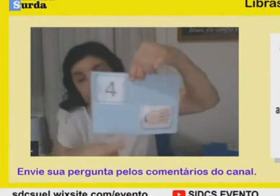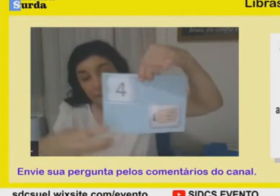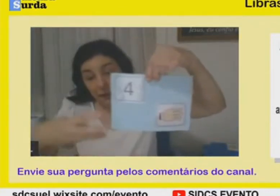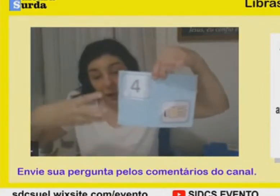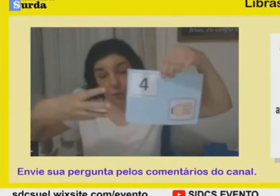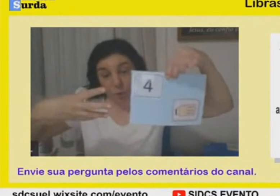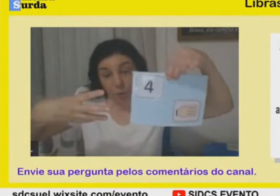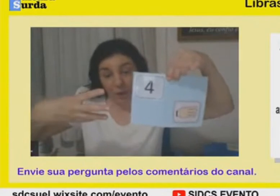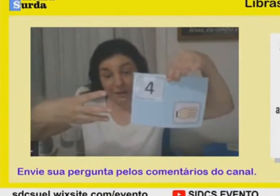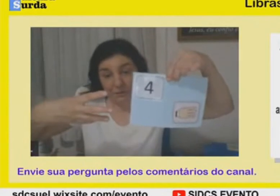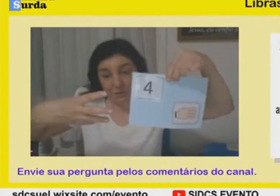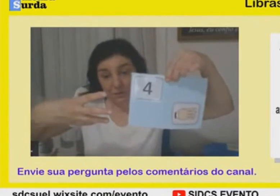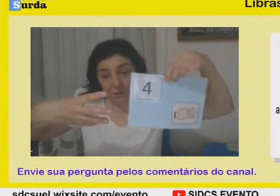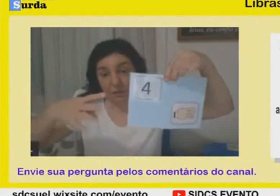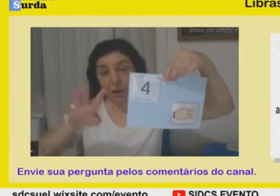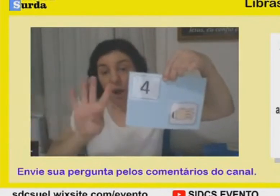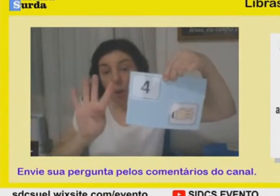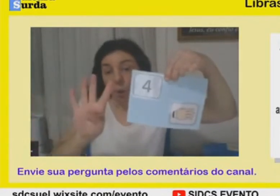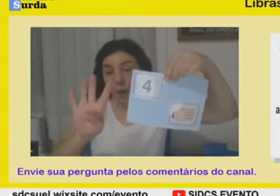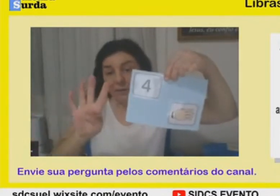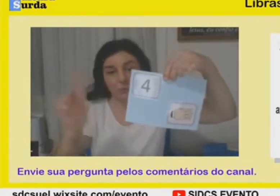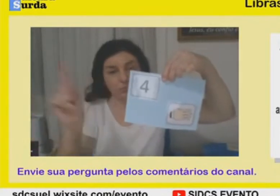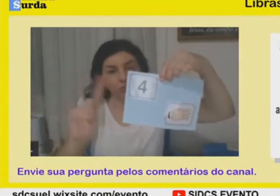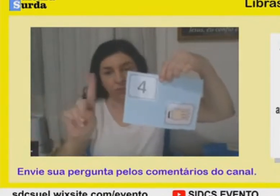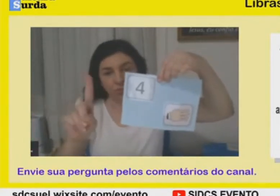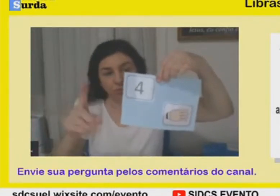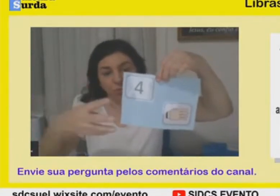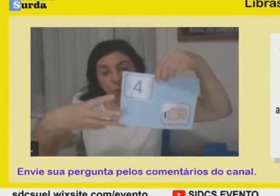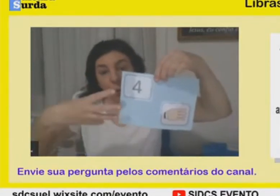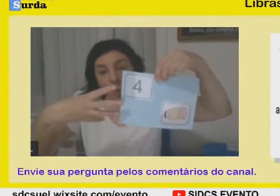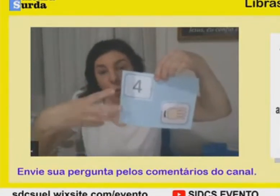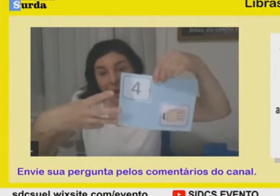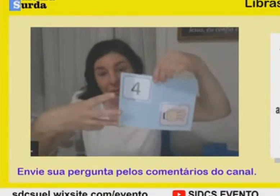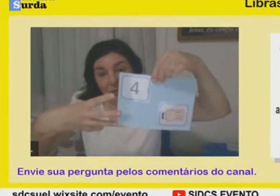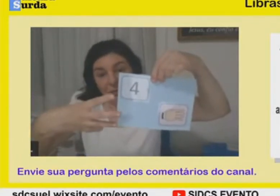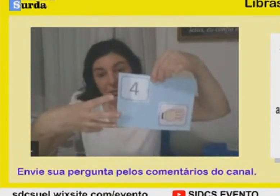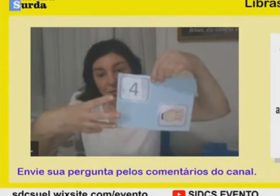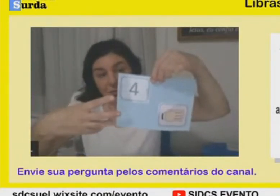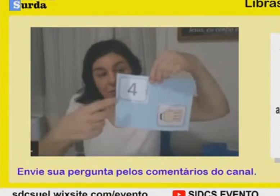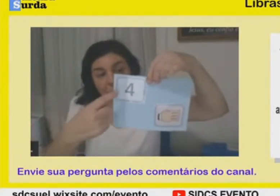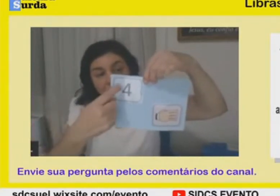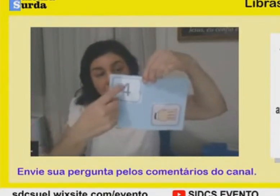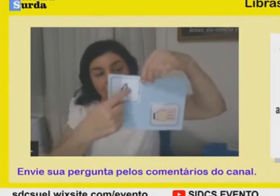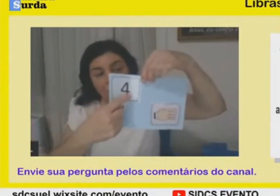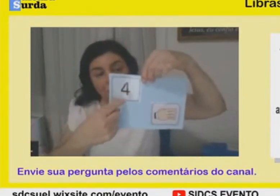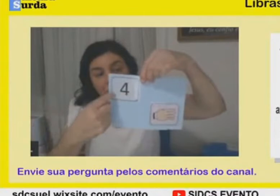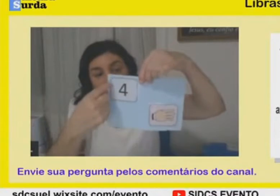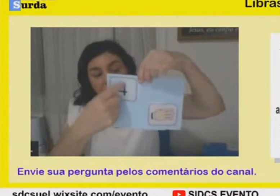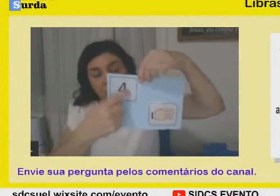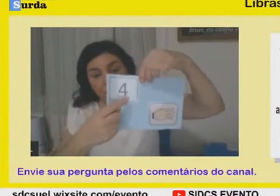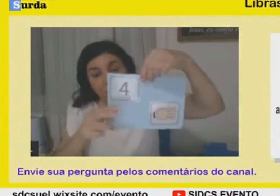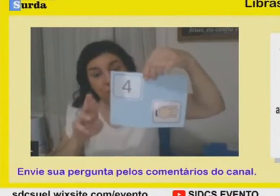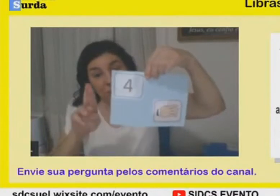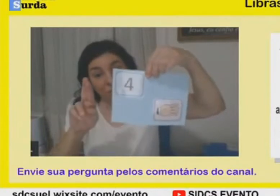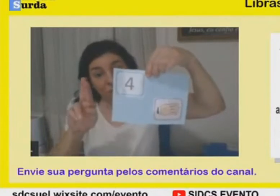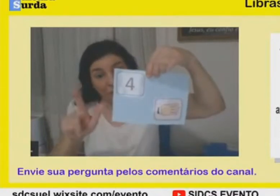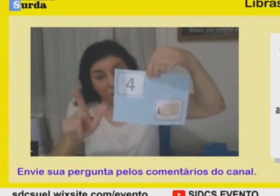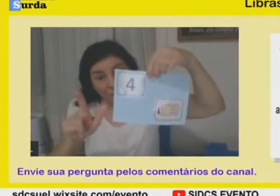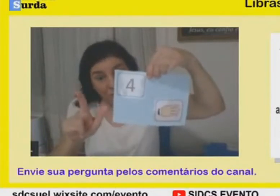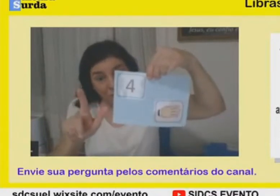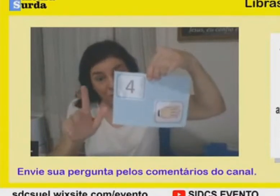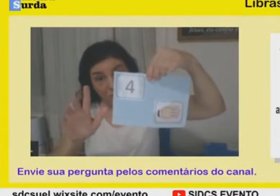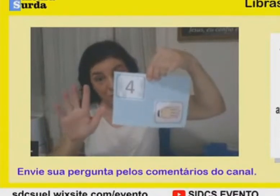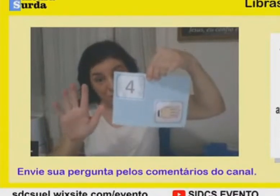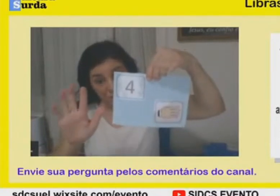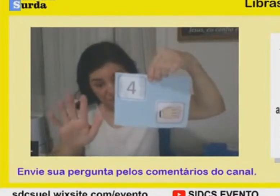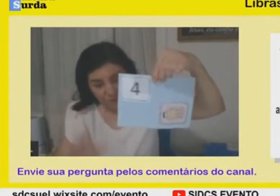Número 4, número 4. Ó, 4 com a mão deitada. Não é 4 com a mão levantada, é 4 com a mão deitada.